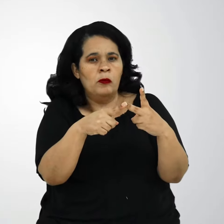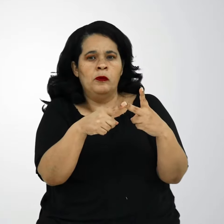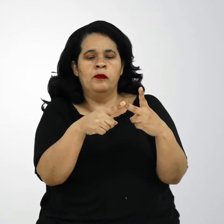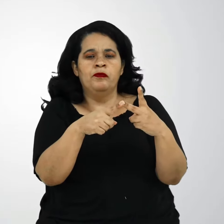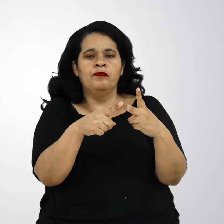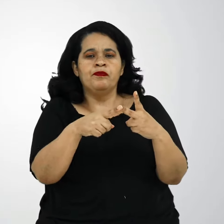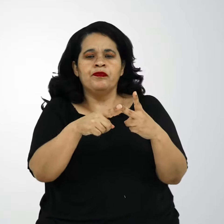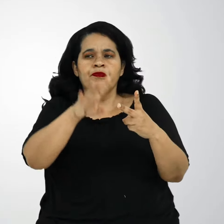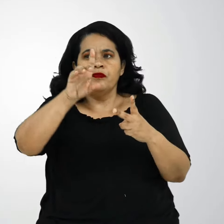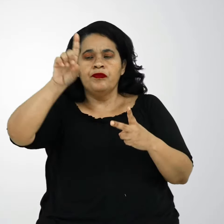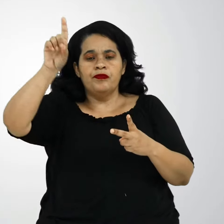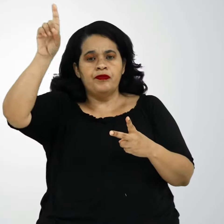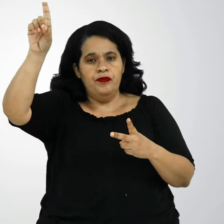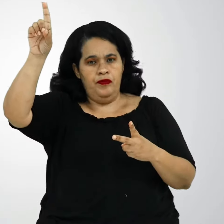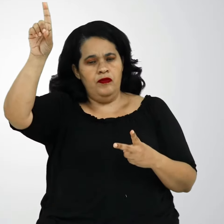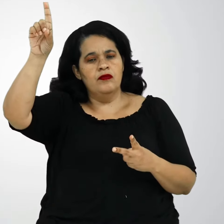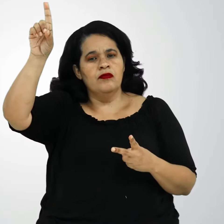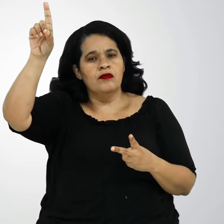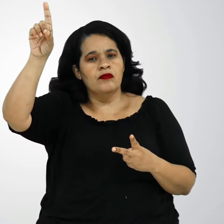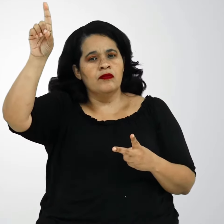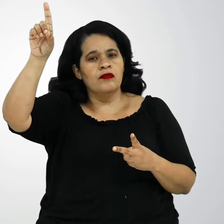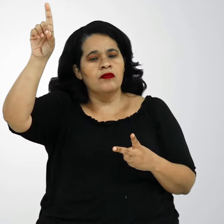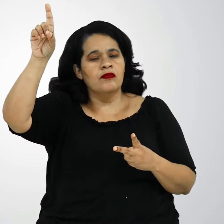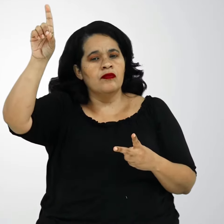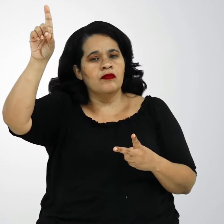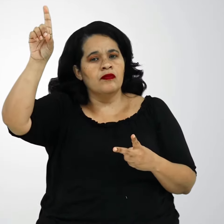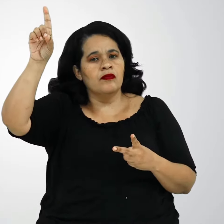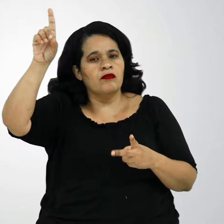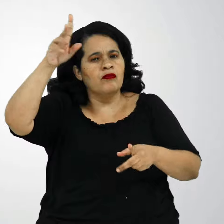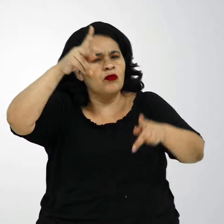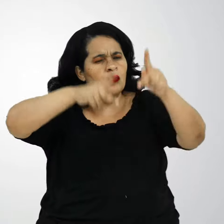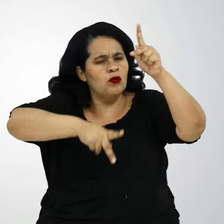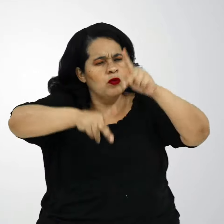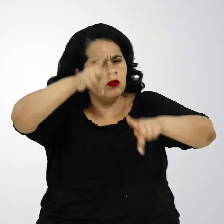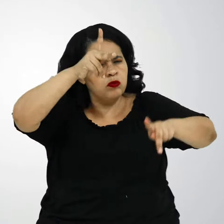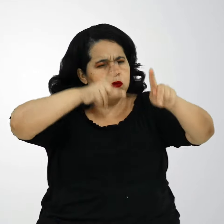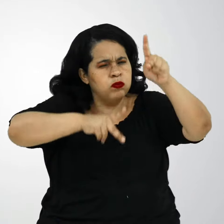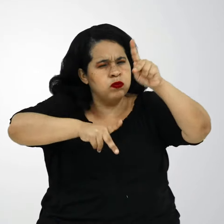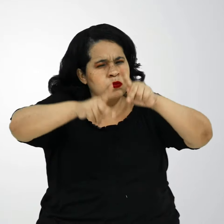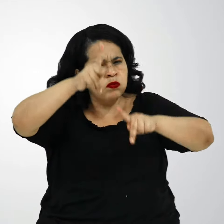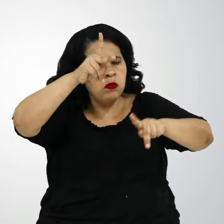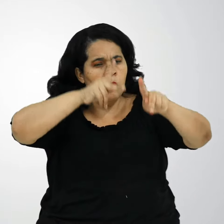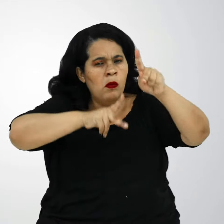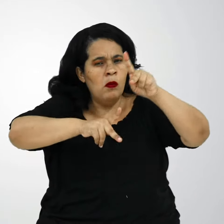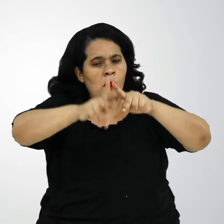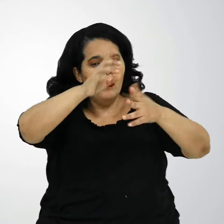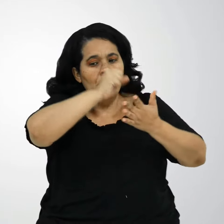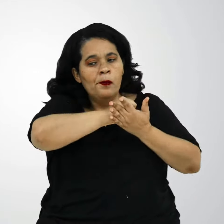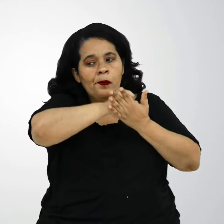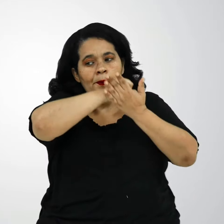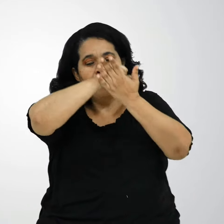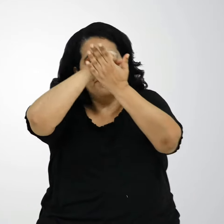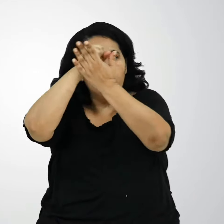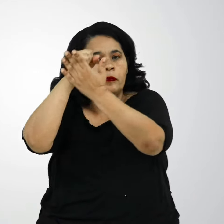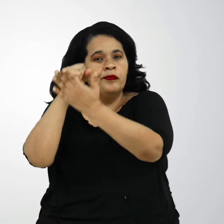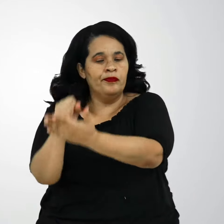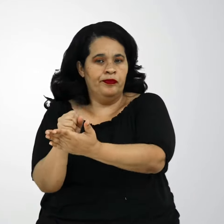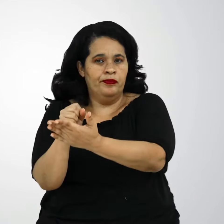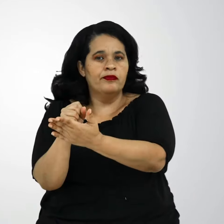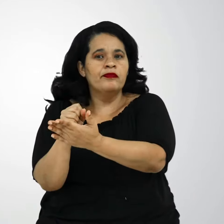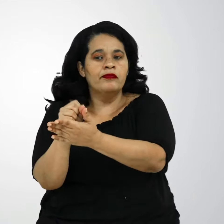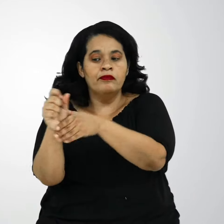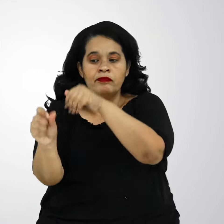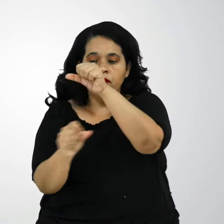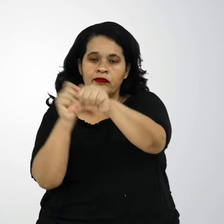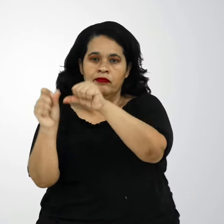que Deus levaria de volta o seu povo para sua casa e que restauraria por completo essa